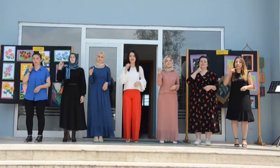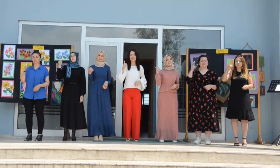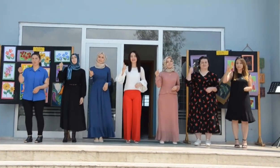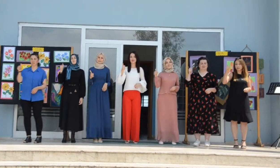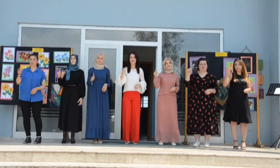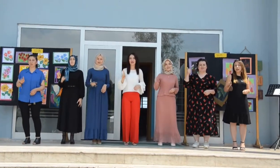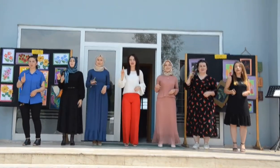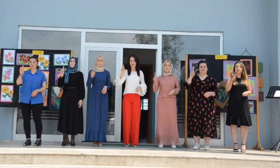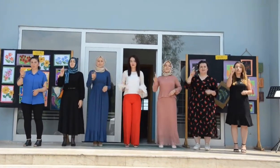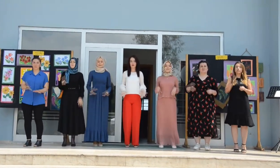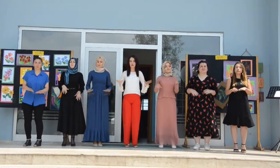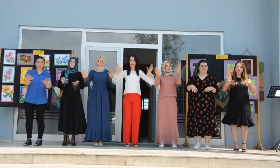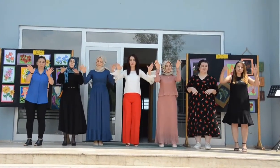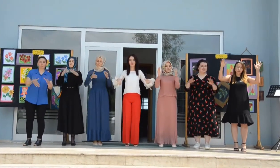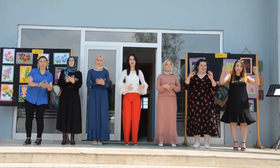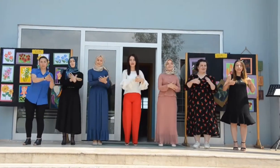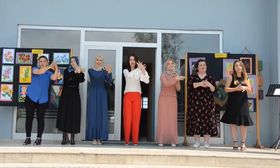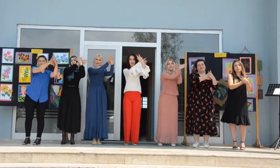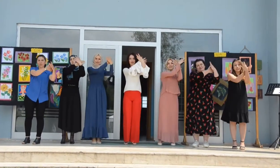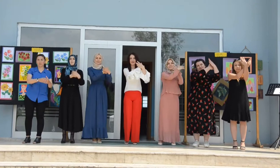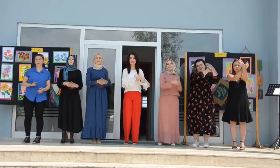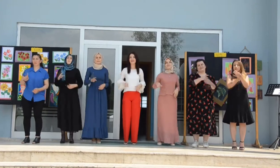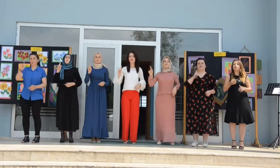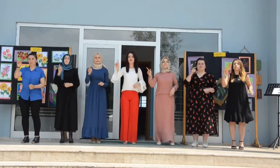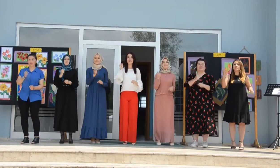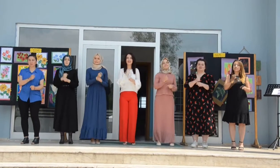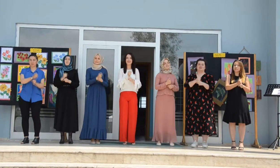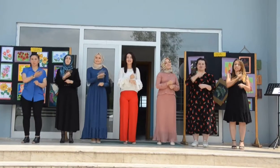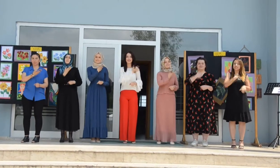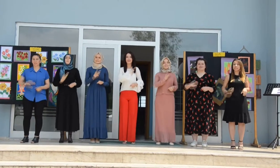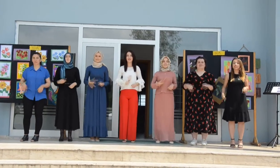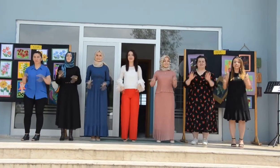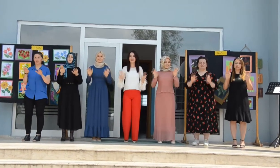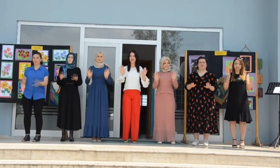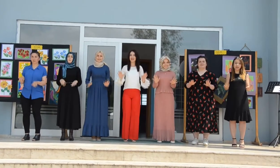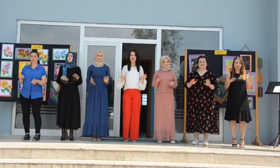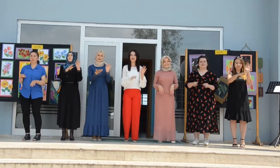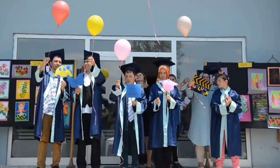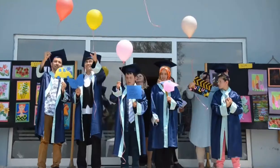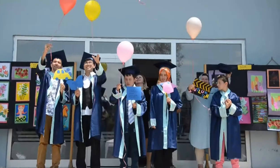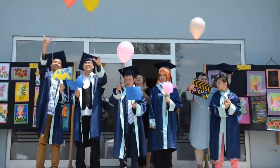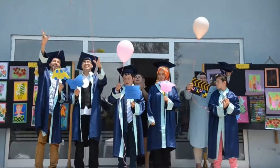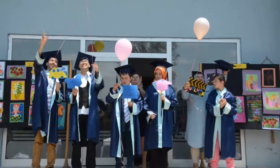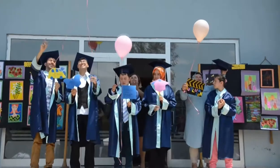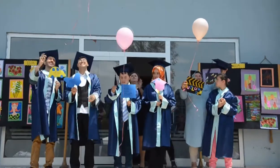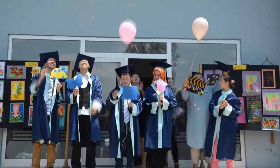uğurlarken okulumuzda görmüş olduğunuz eğitim süresi boyunca başarılı olmak adına sergilediğiniz tüm örnek davranışlar için hepinize teşekkür